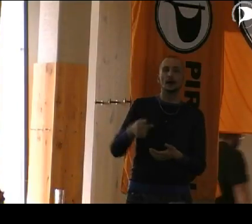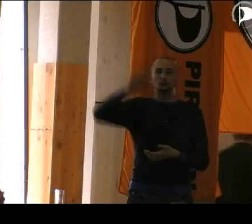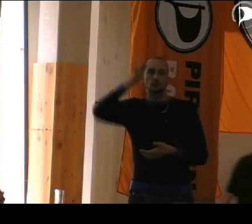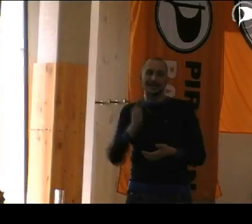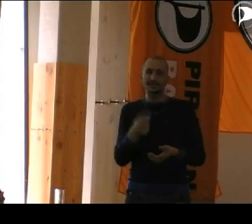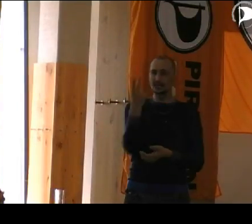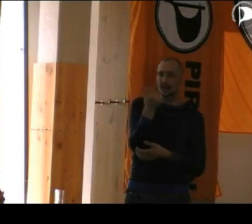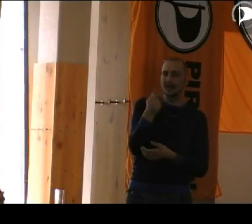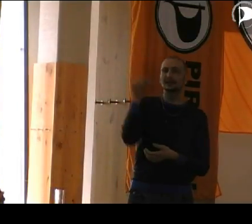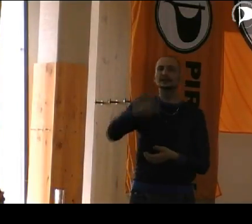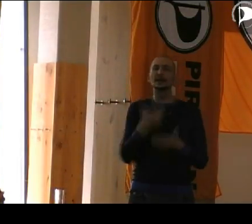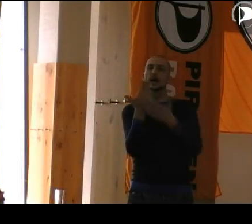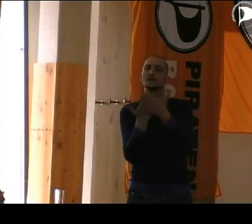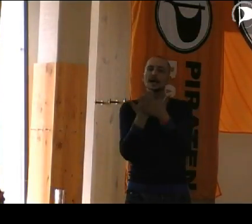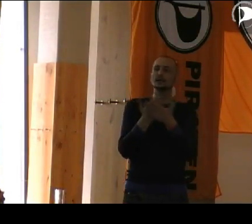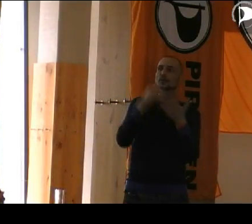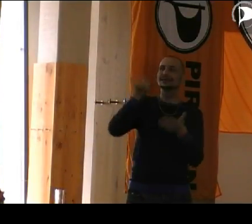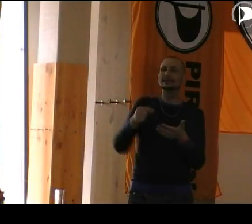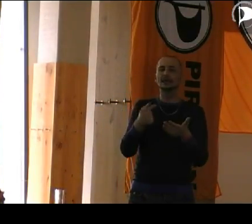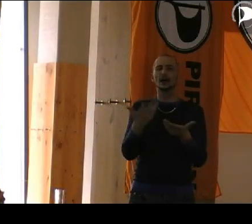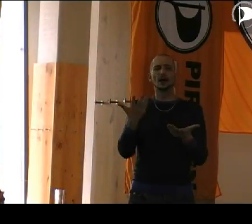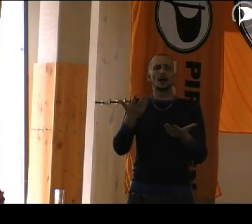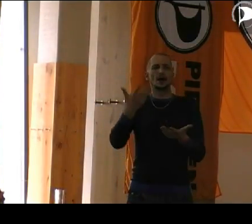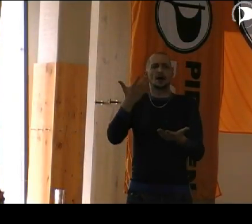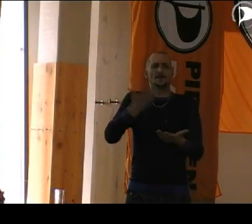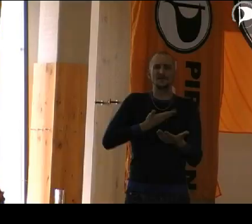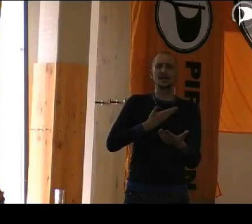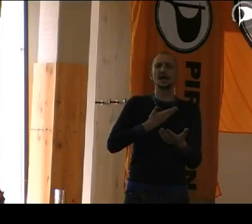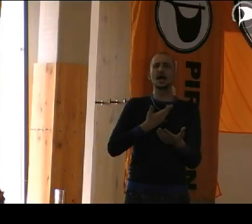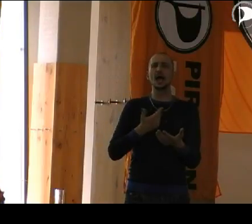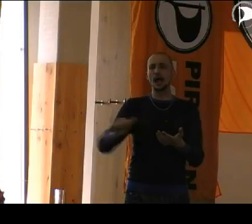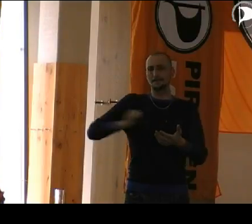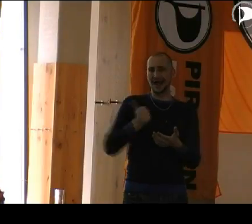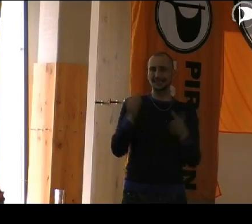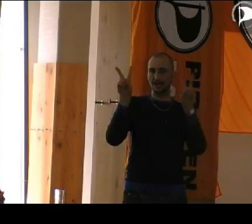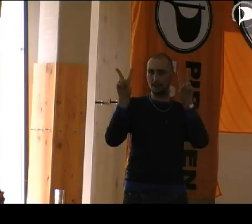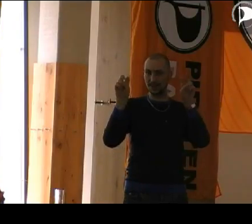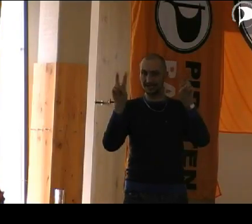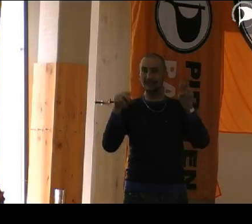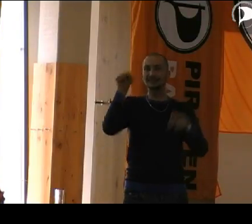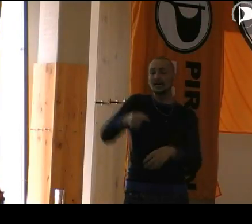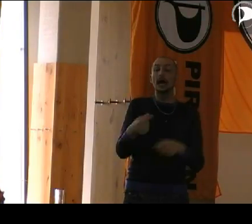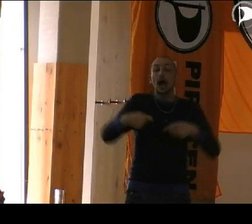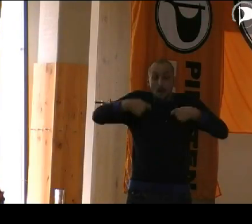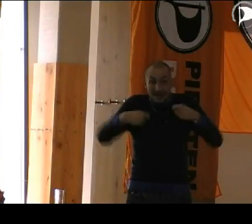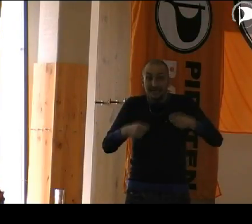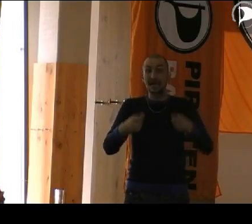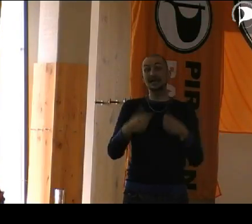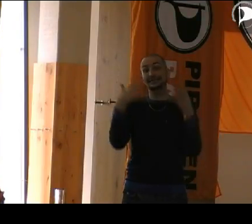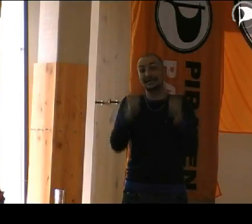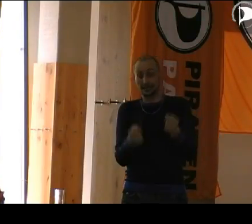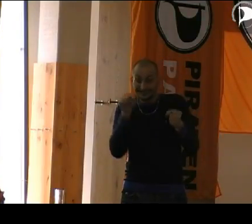bildungswillige handwerker die meistersinger werben wollen sich zumindest materiell abgesichert fühlen können in dieser